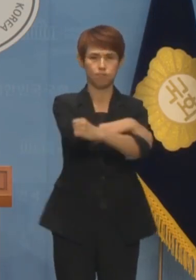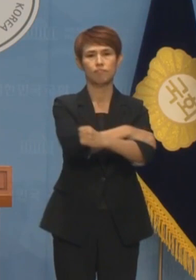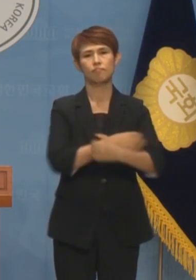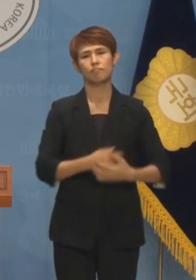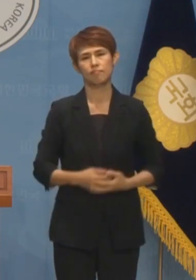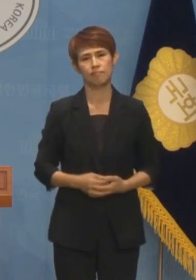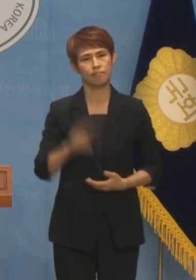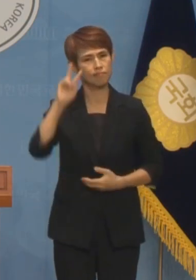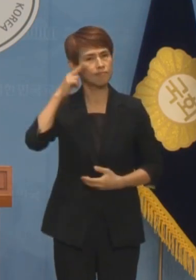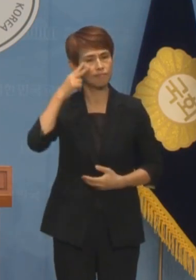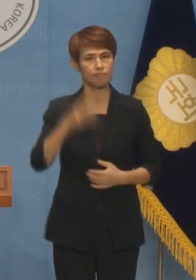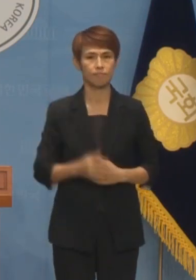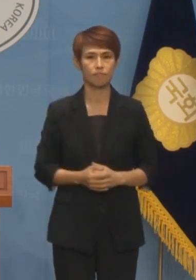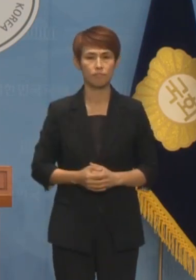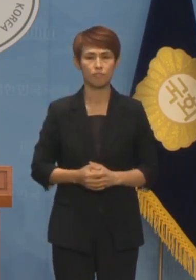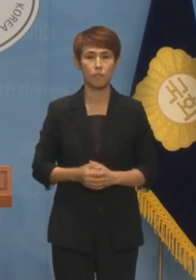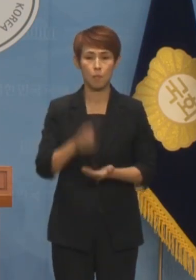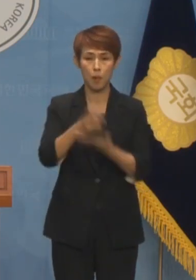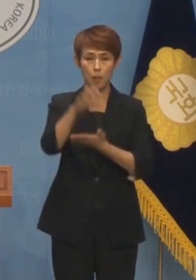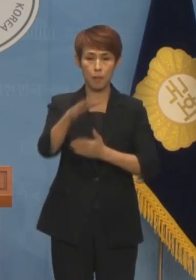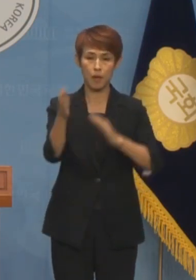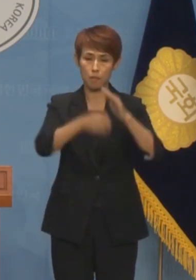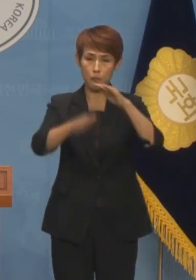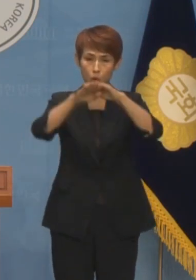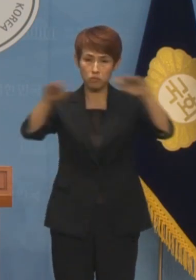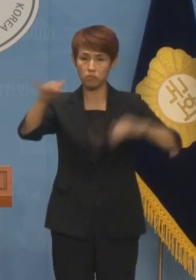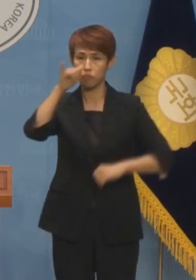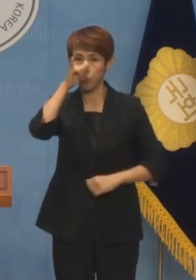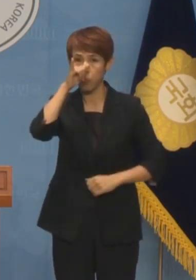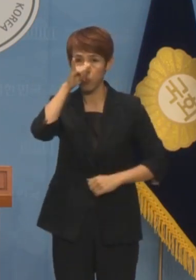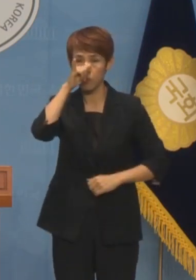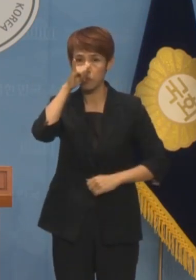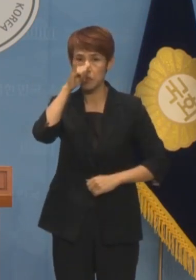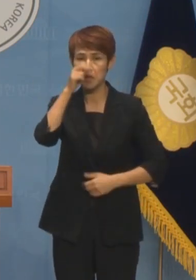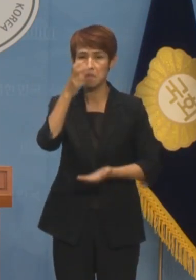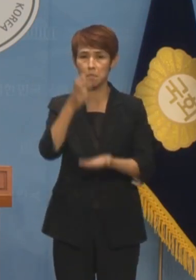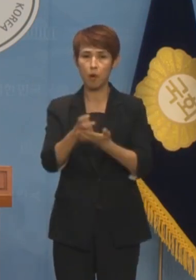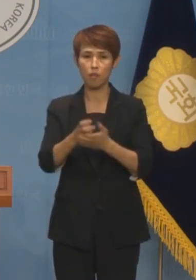법 앞에 평등을 외치는 검사들이 왜 법 위에 군림합니까?